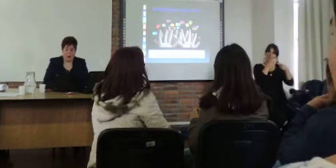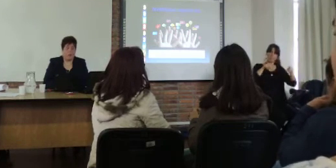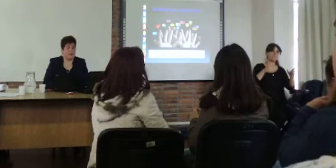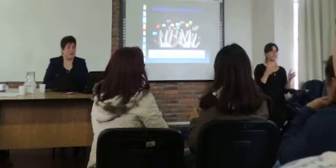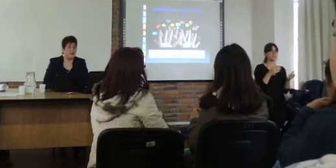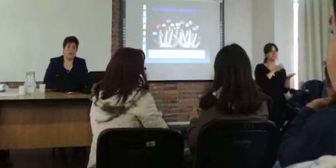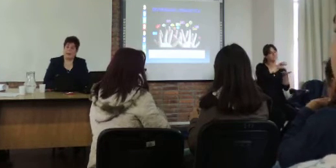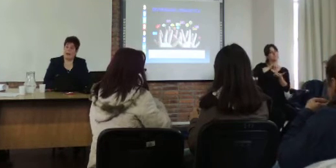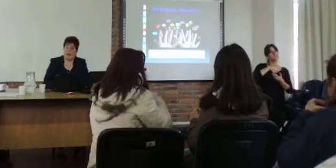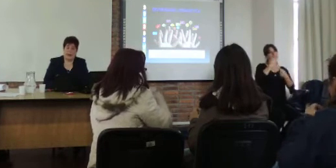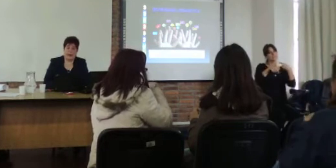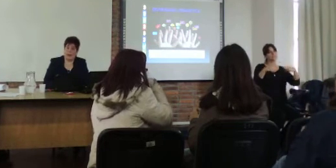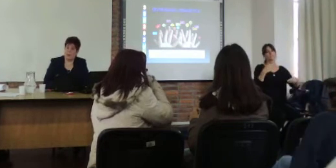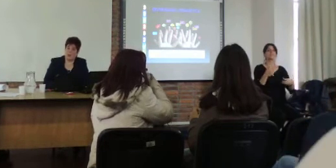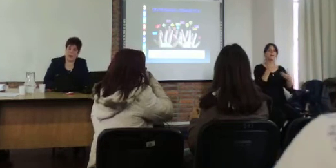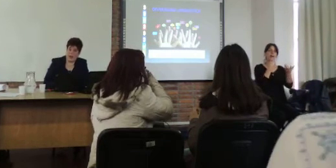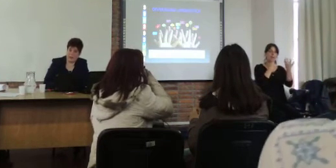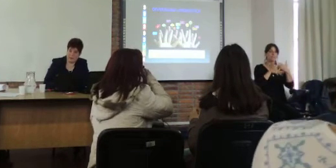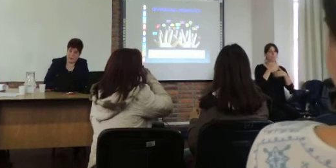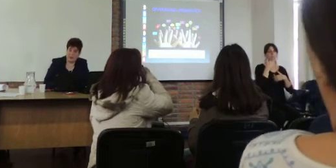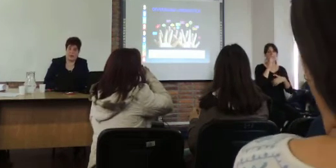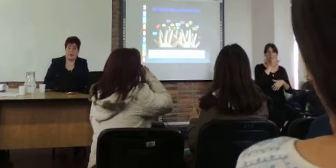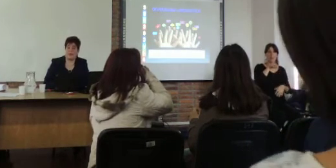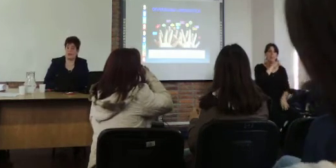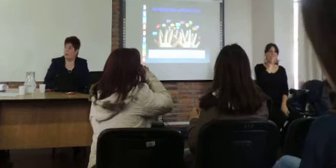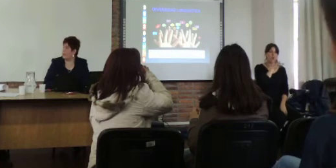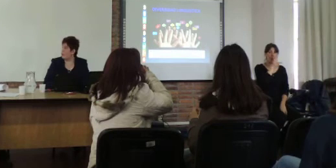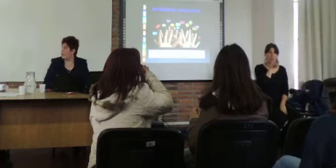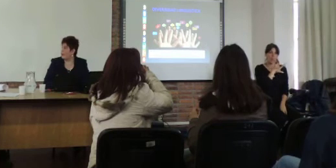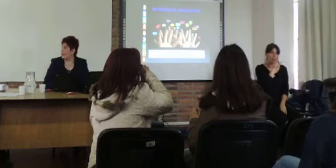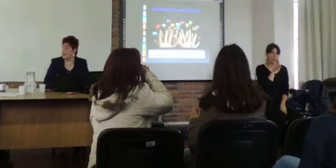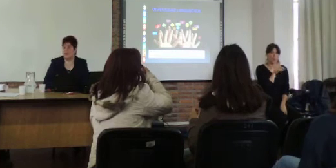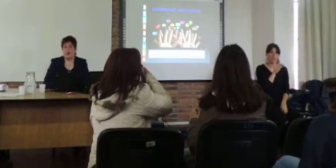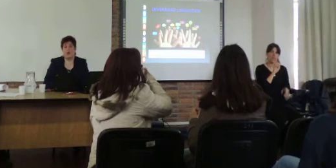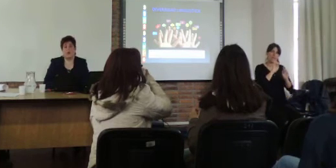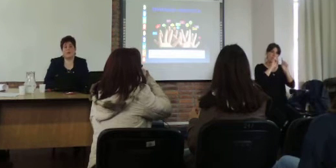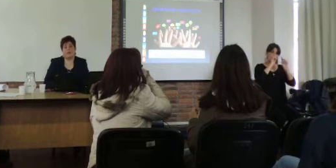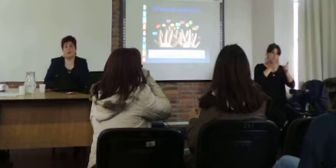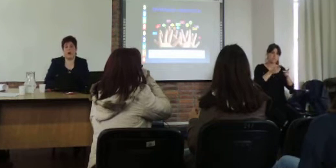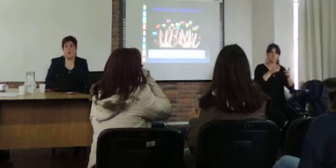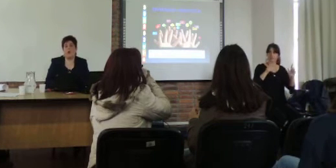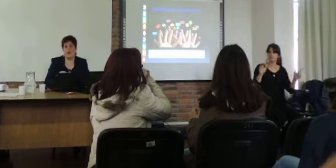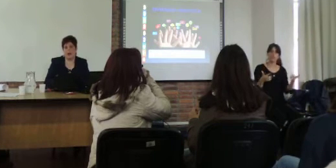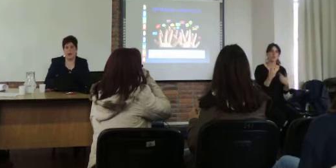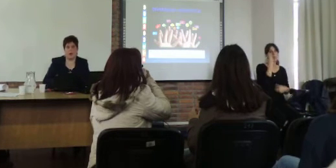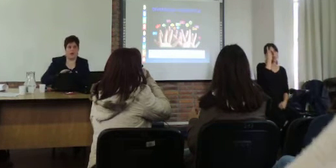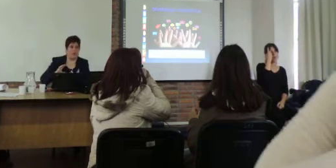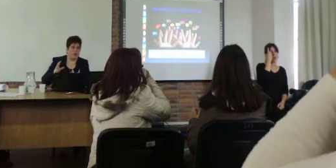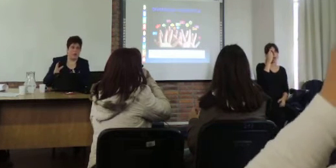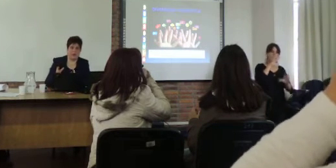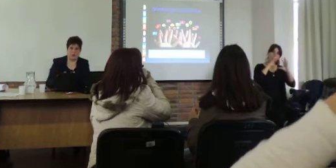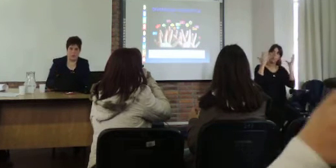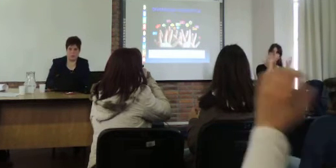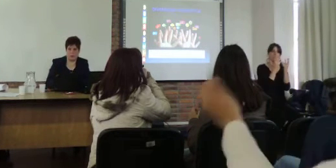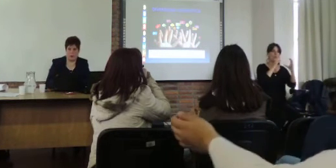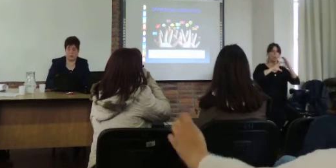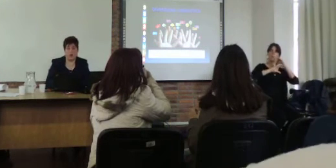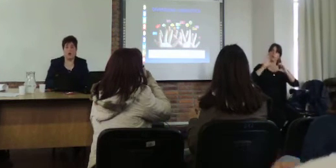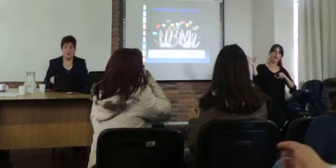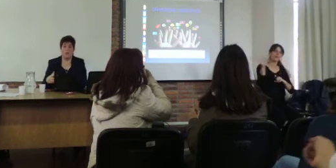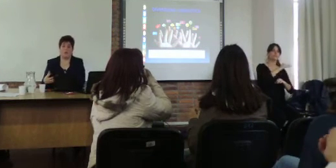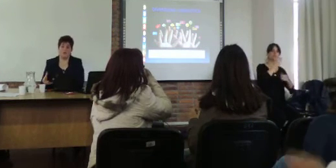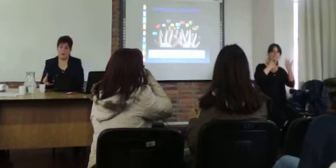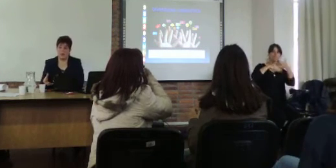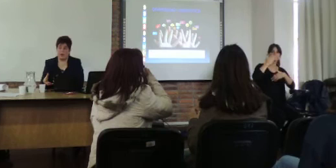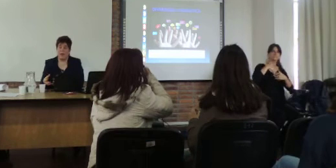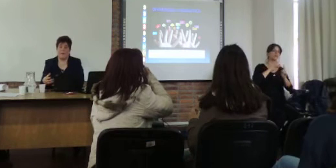verdad? Bueno, así como para las lenguas orales, las lenguas auditivo-fonéticas, no existe una única lengua que comunique a todos los humanos,